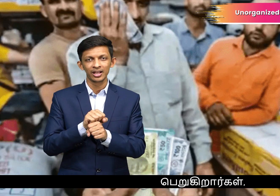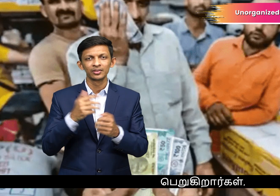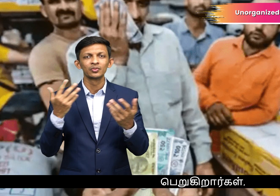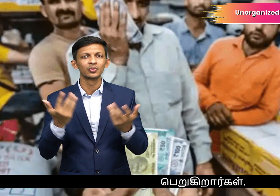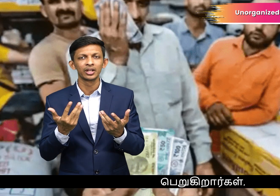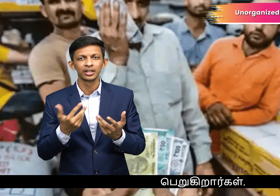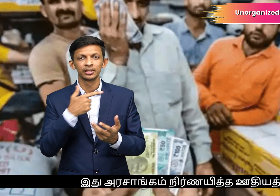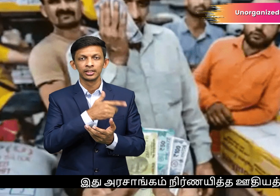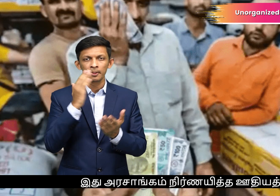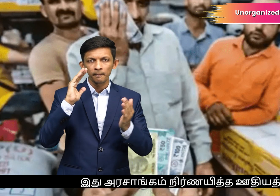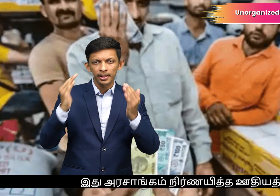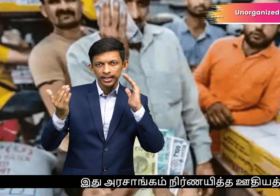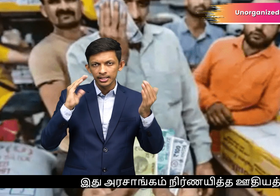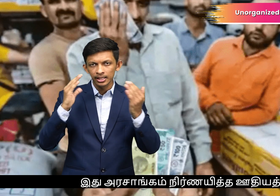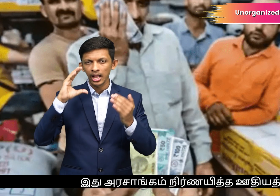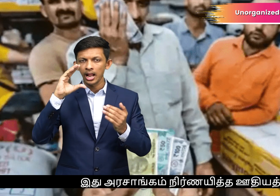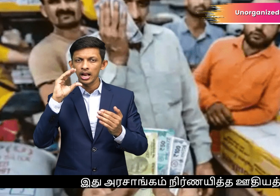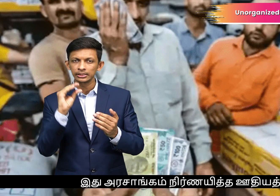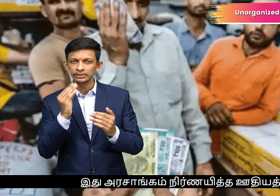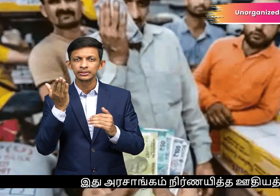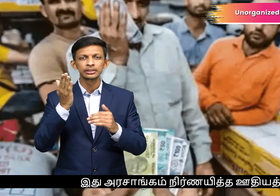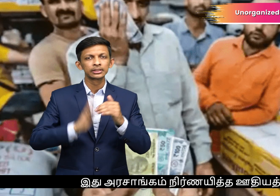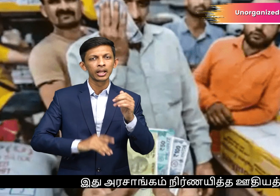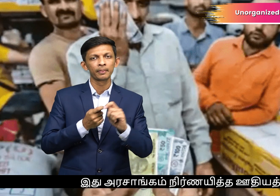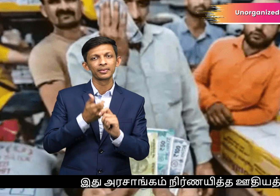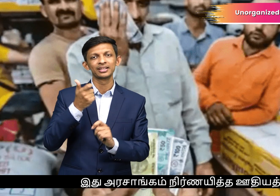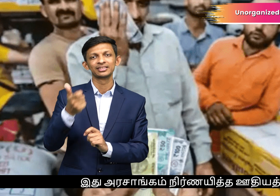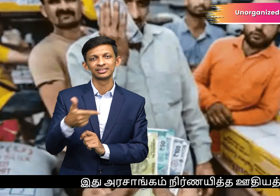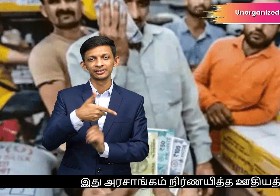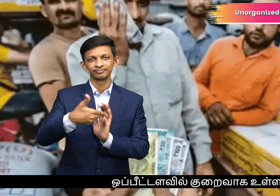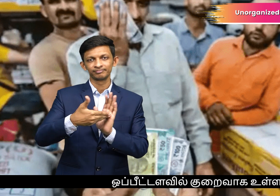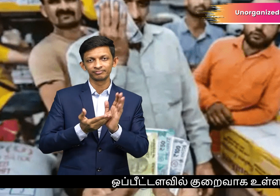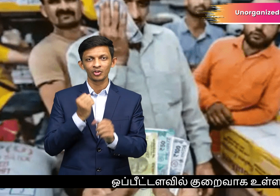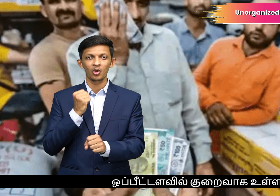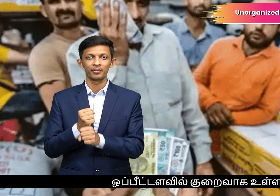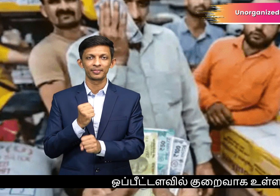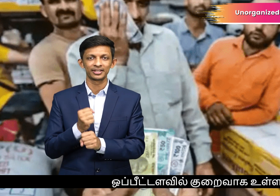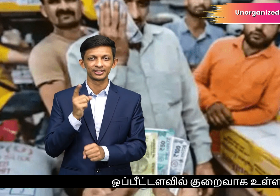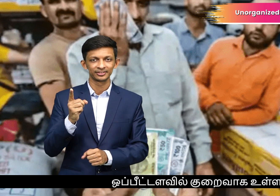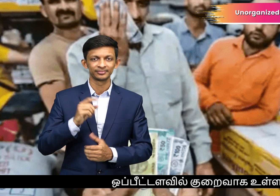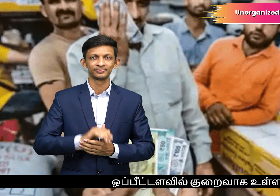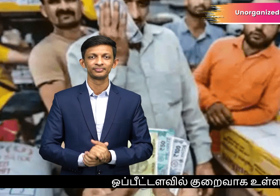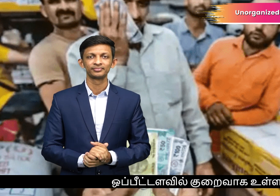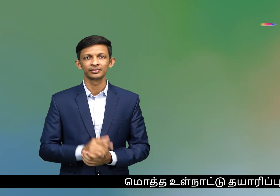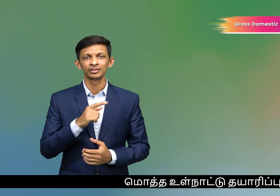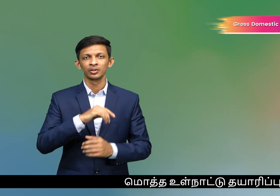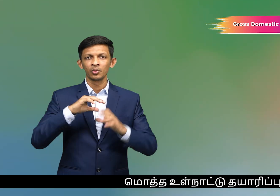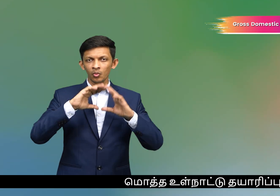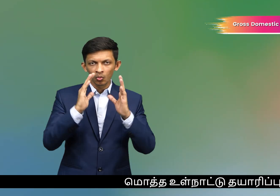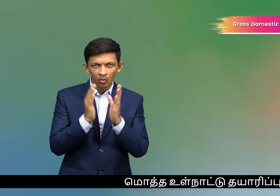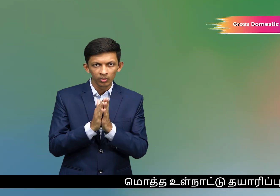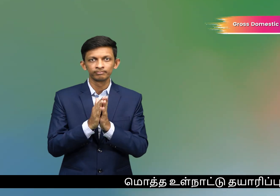ஊதியத்தை பெறுகிறார்கள், இது அரசாங்கம் நிர்ணயித்த ஊதியத்தை விட ஒப்பீட்டளவில் குறைவாக உள்ளது.